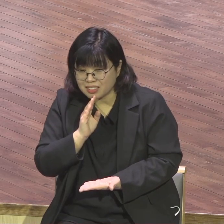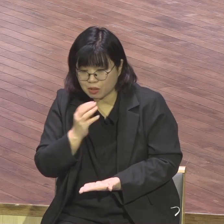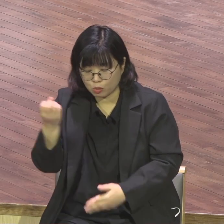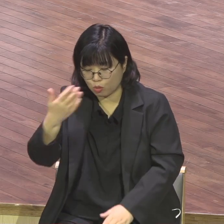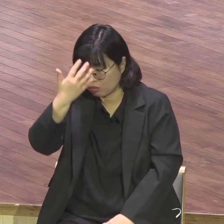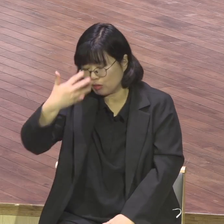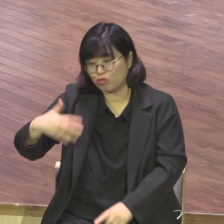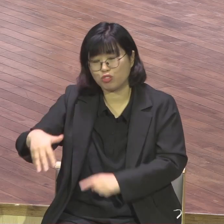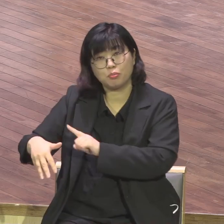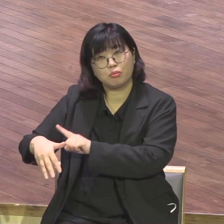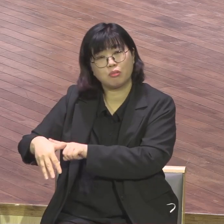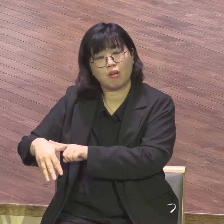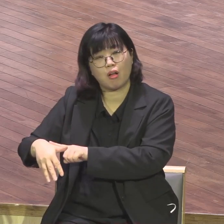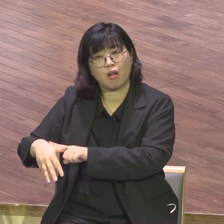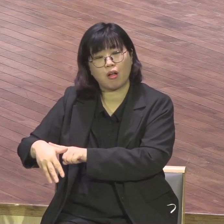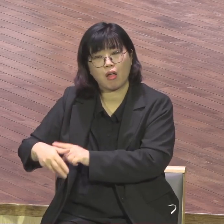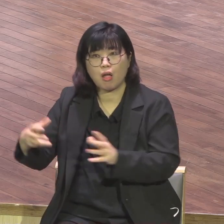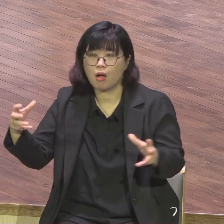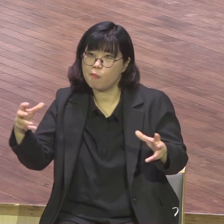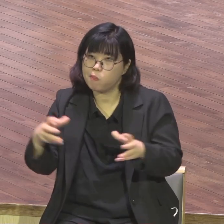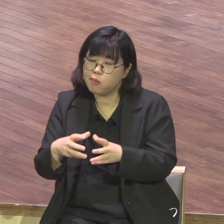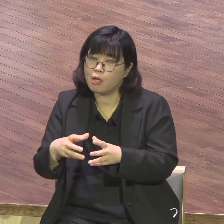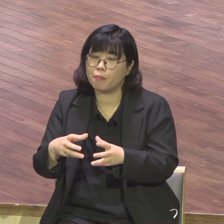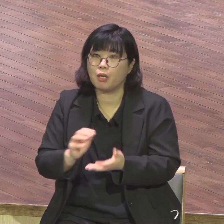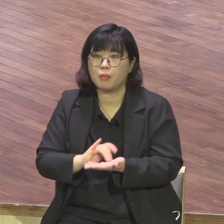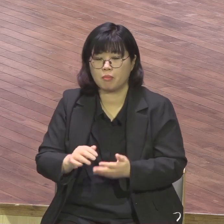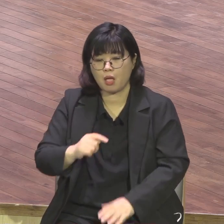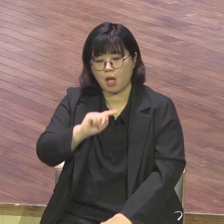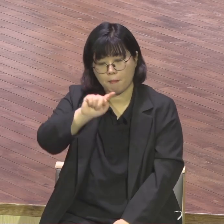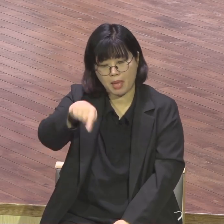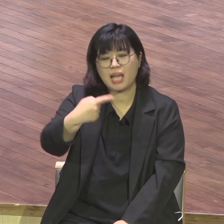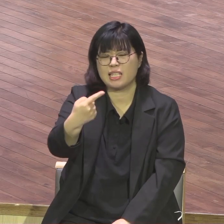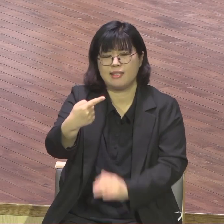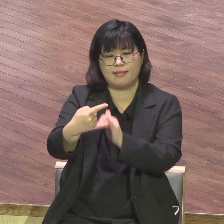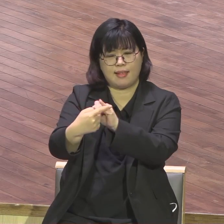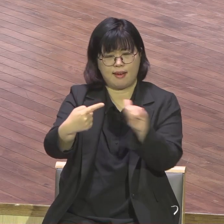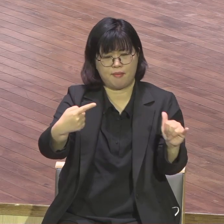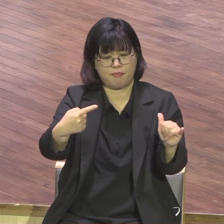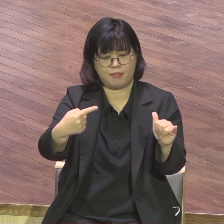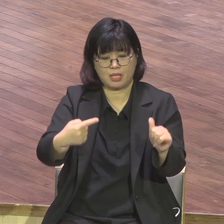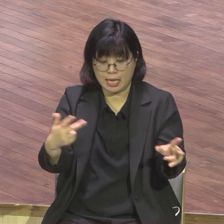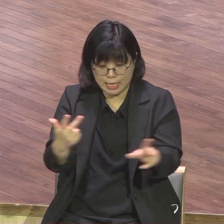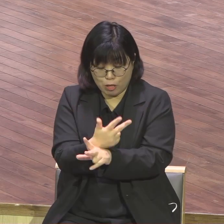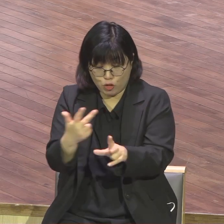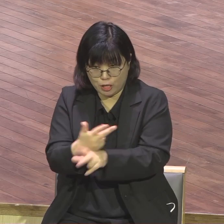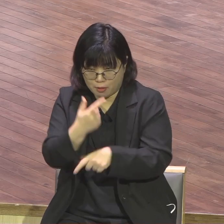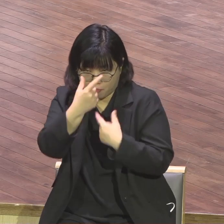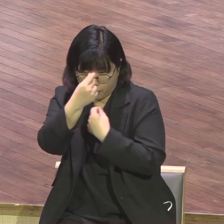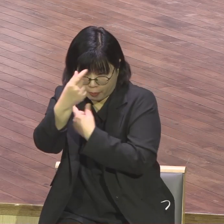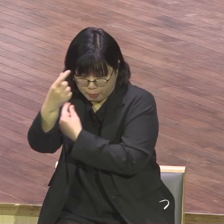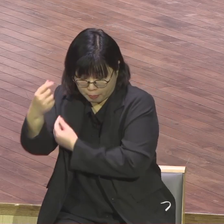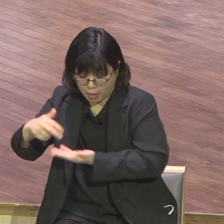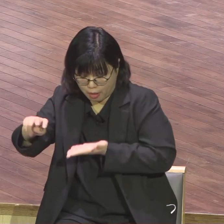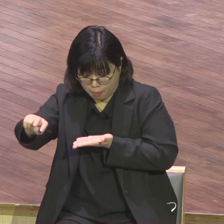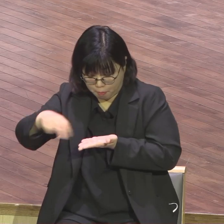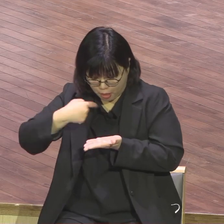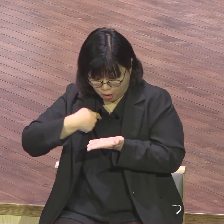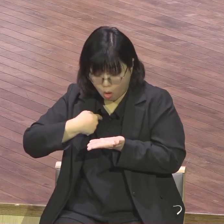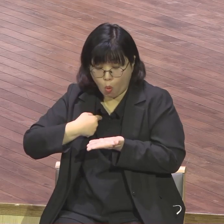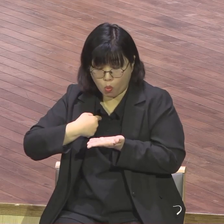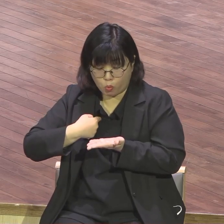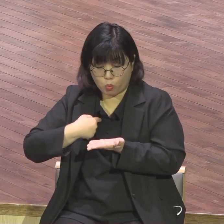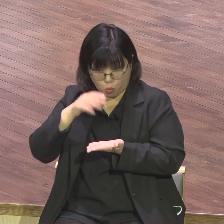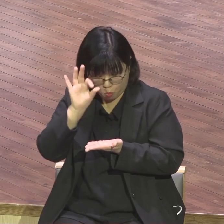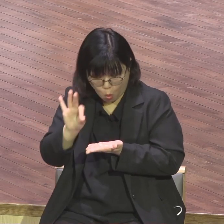지금 101명, 이 세밀하게 매주 명단이 그렇게 제게도 보내지고 장로회, 안수집사회,